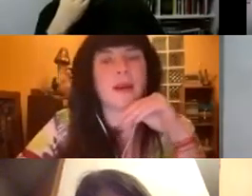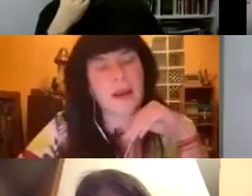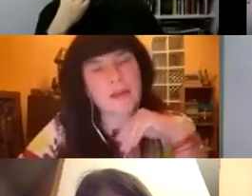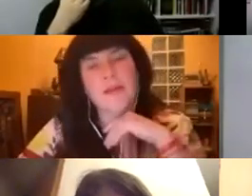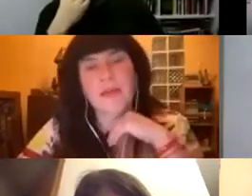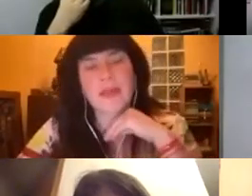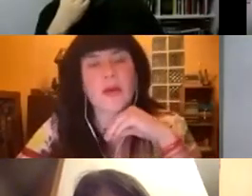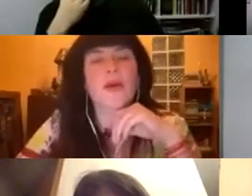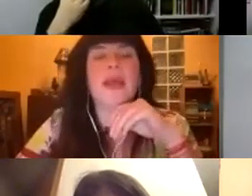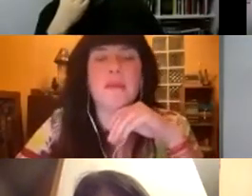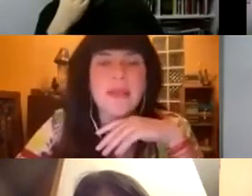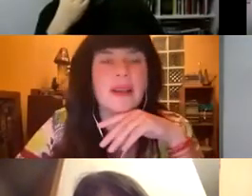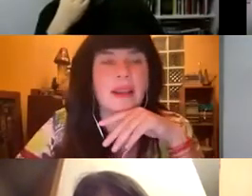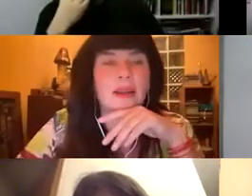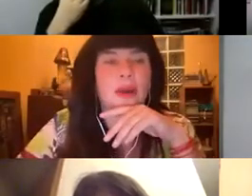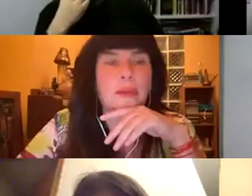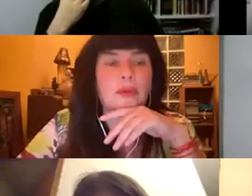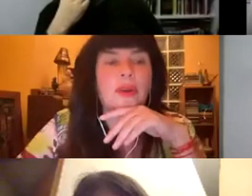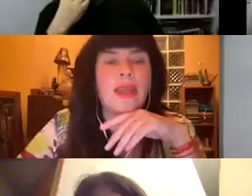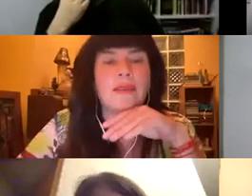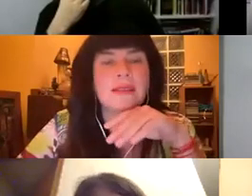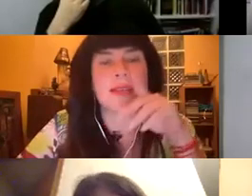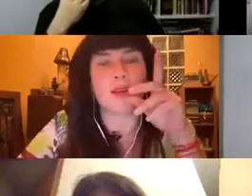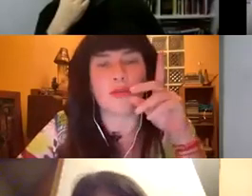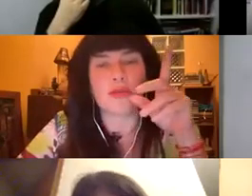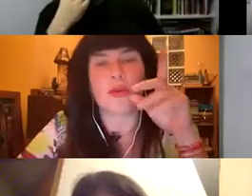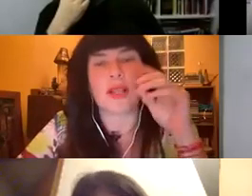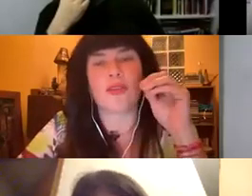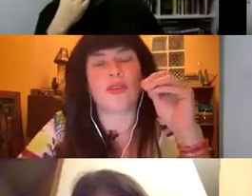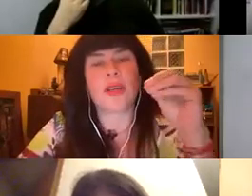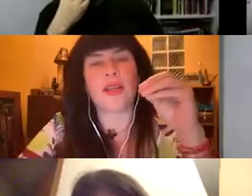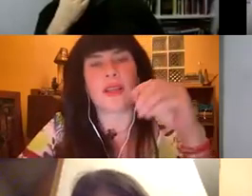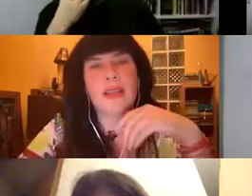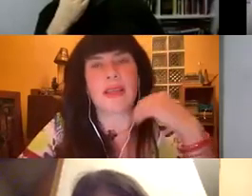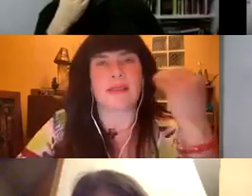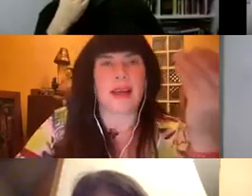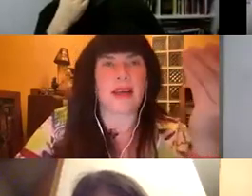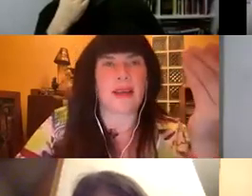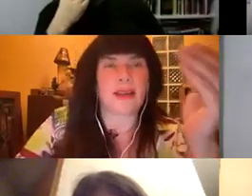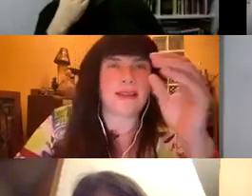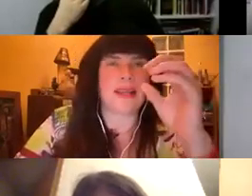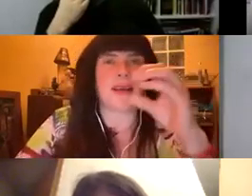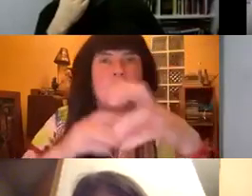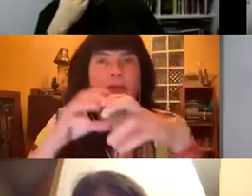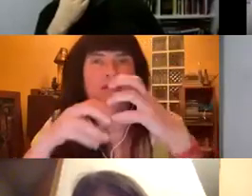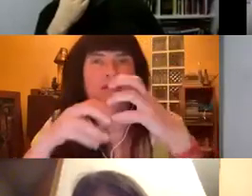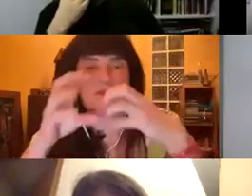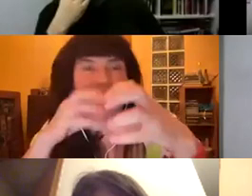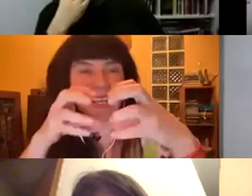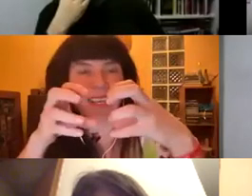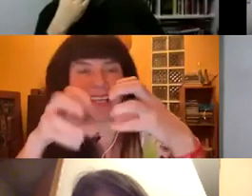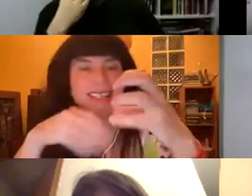y mental. Es más cercana al cuerpo, y a veces incluso cuando esa